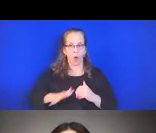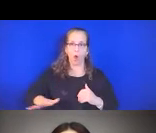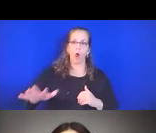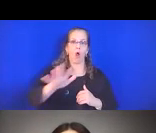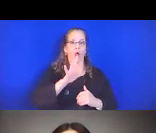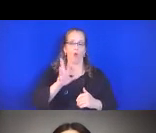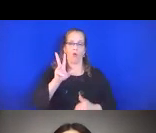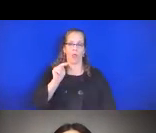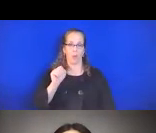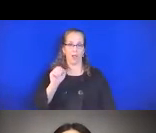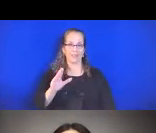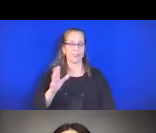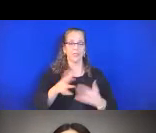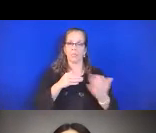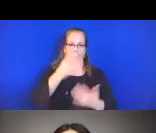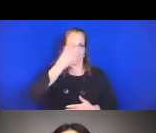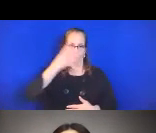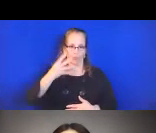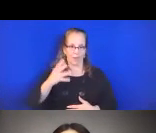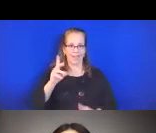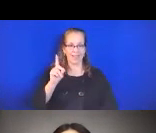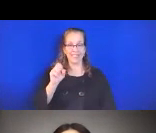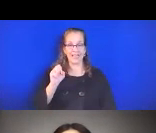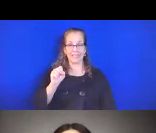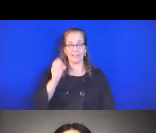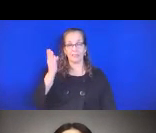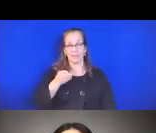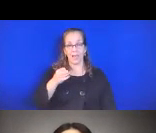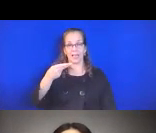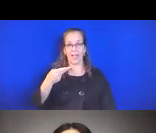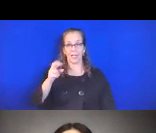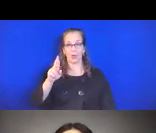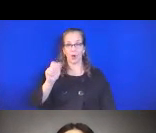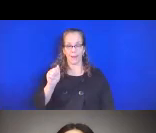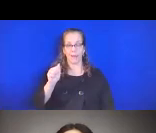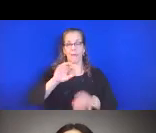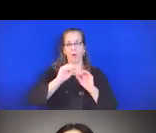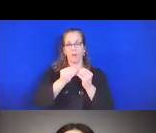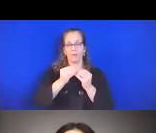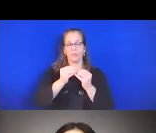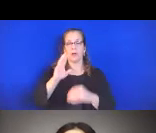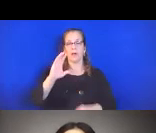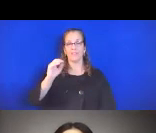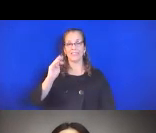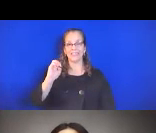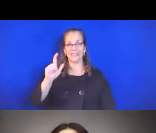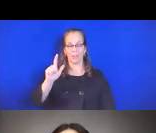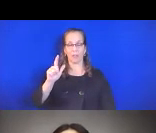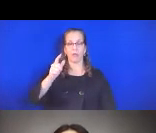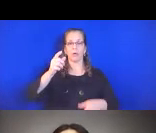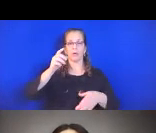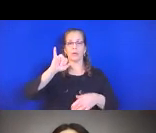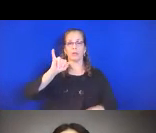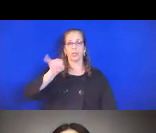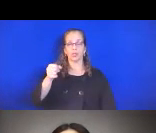呢，这个法律的服务对于房客来说呢，是全部都是免费的，所以你